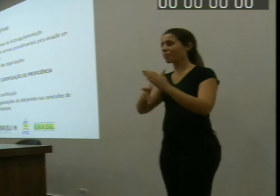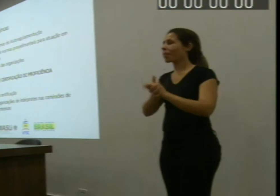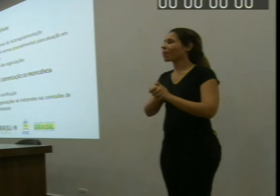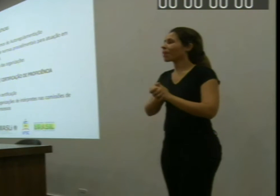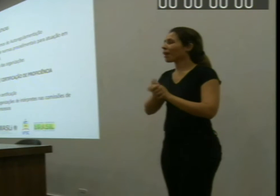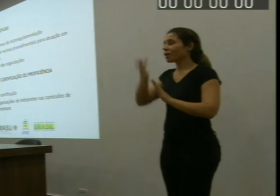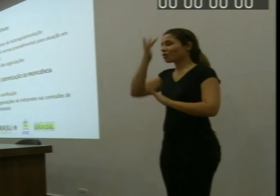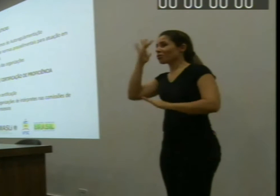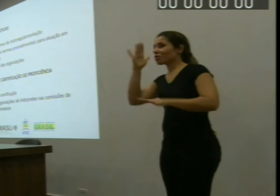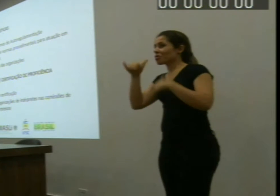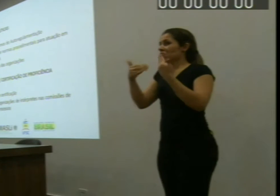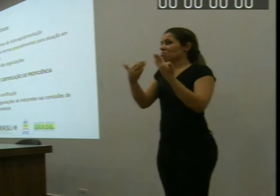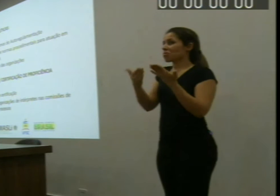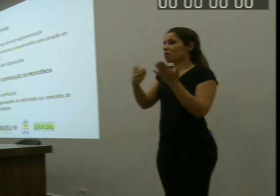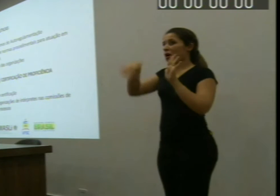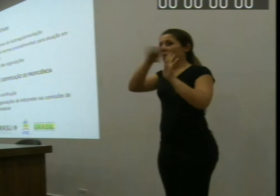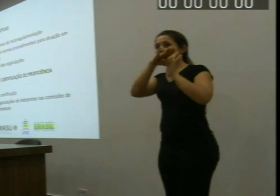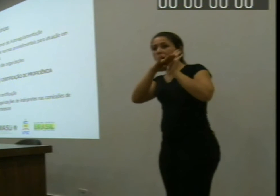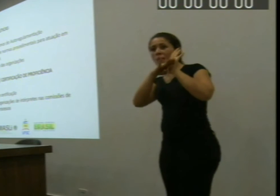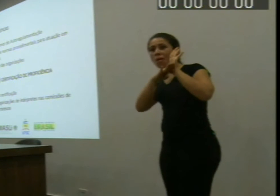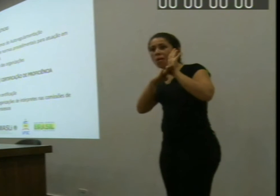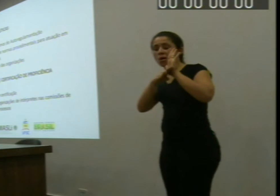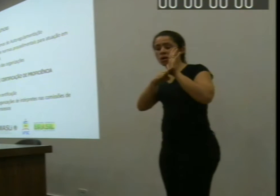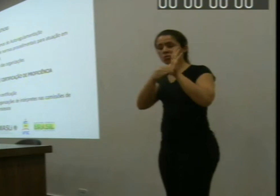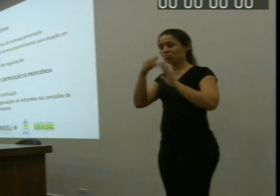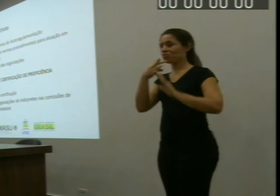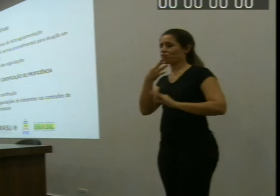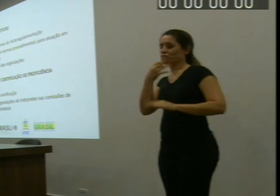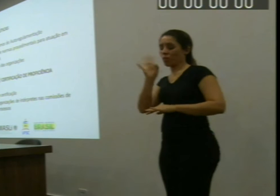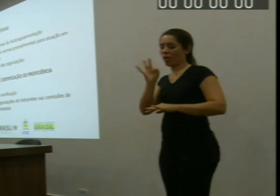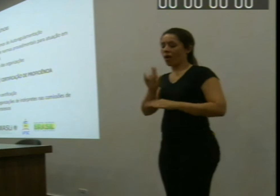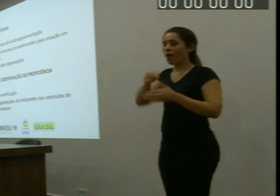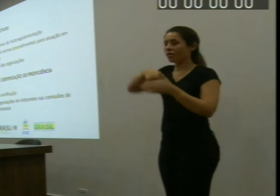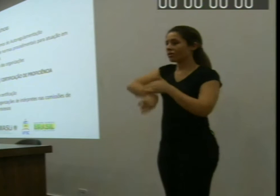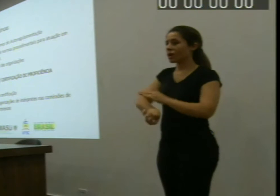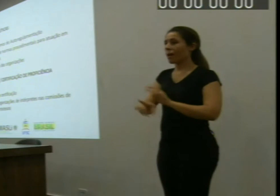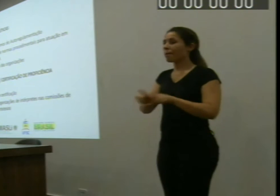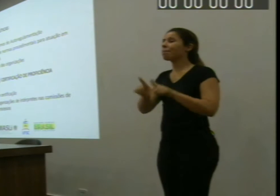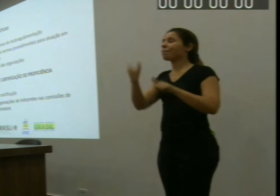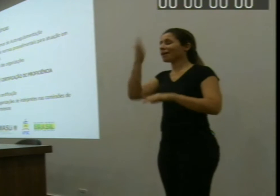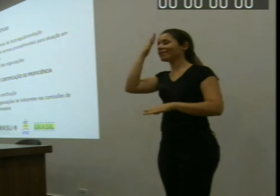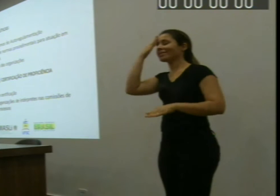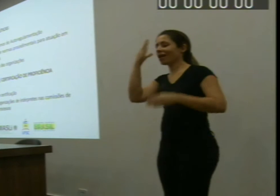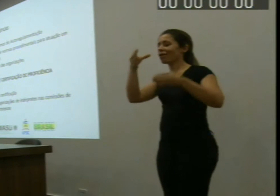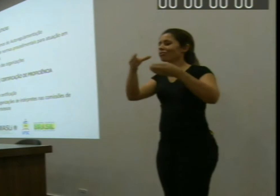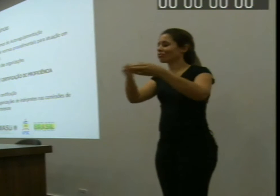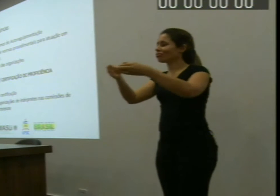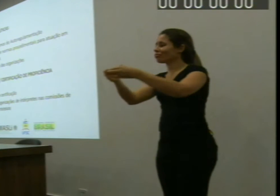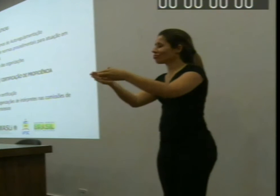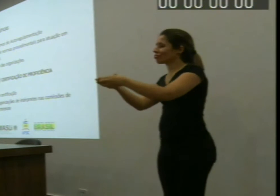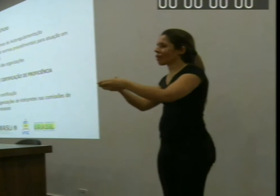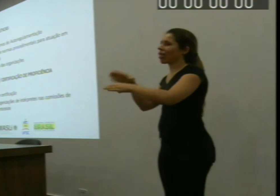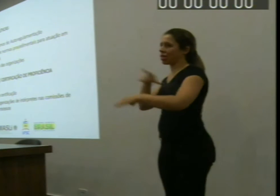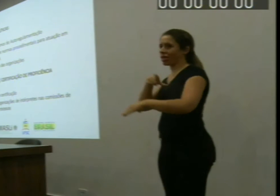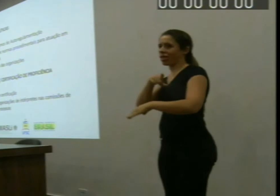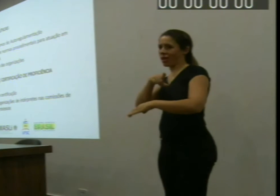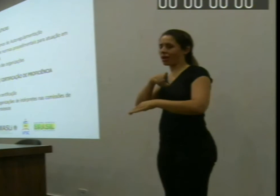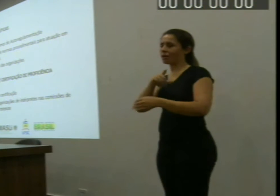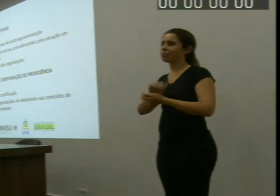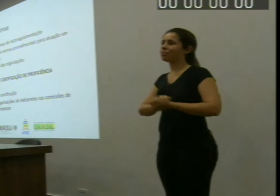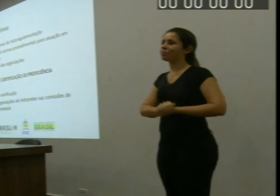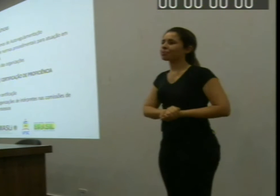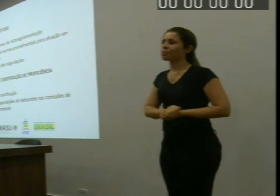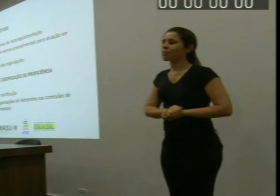é essa eu não conheço tão profundamente mas eu sei que existe até essa divisão né de preferências daquilo que que os testes mais